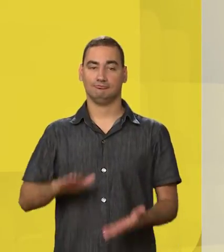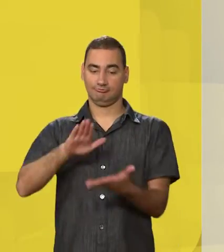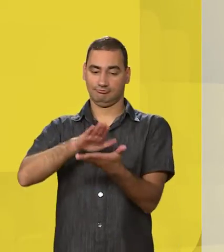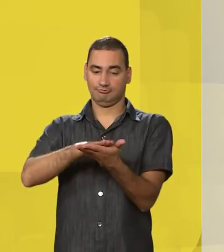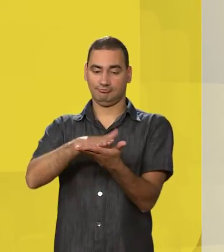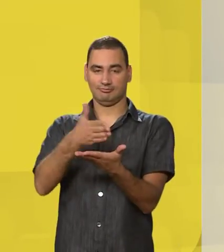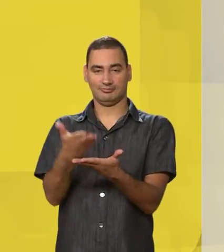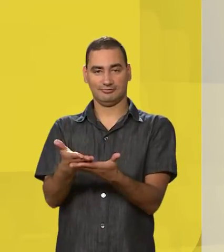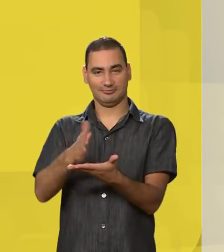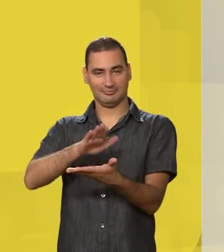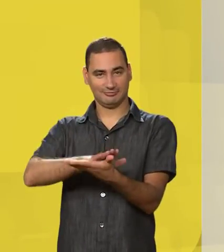Intérprete.